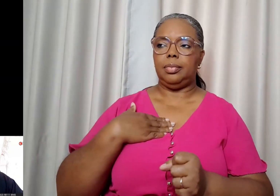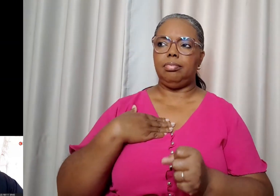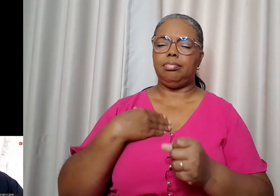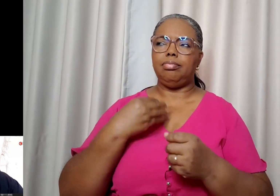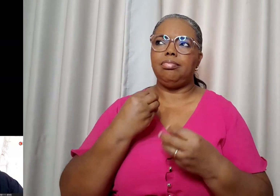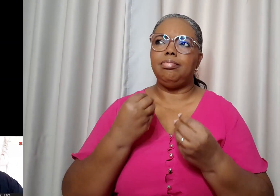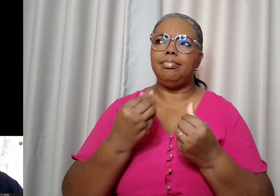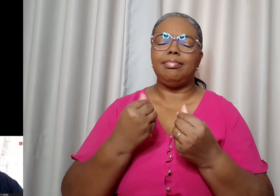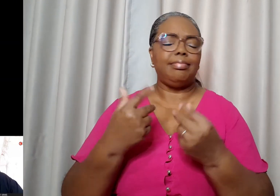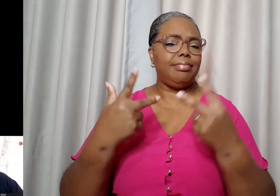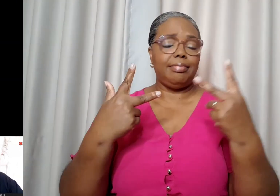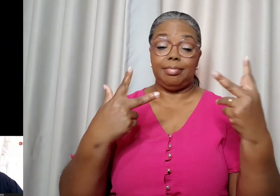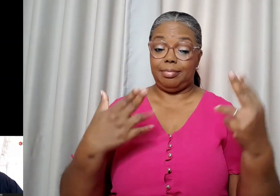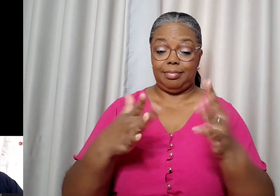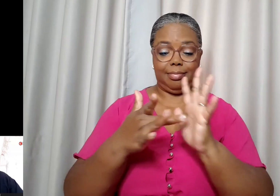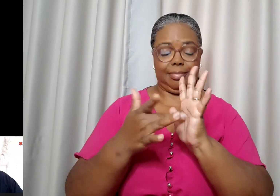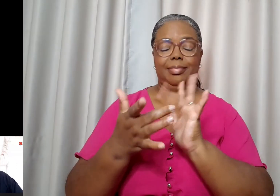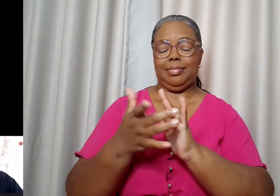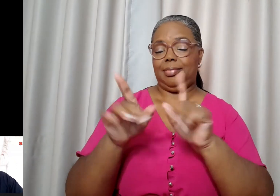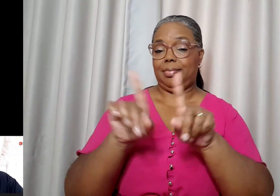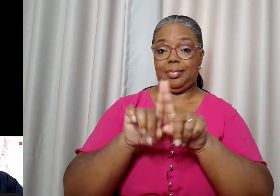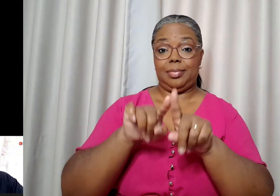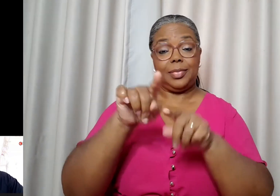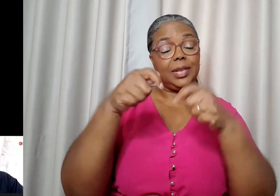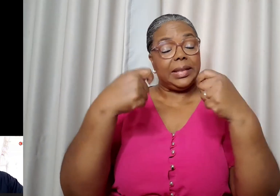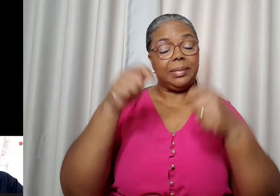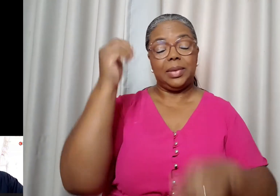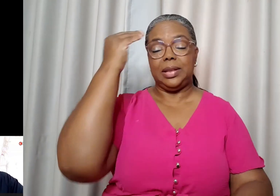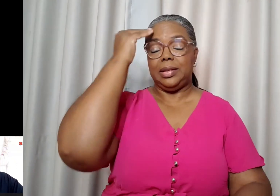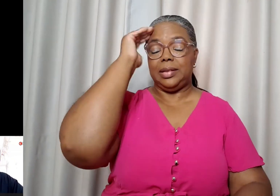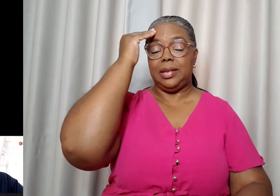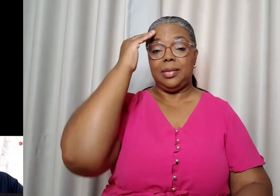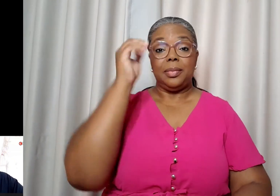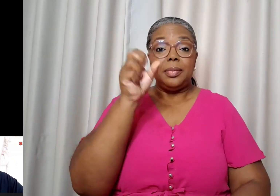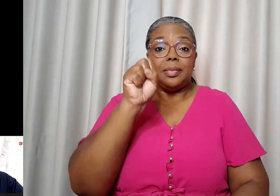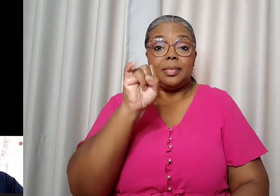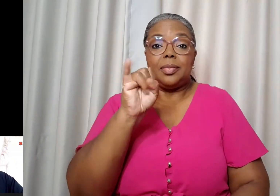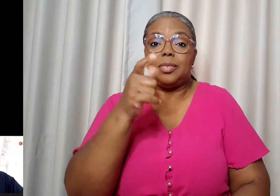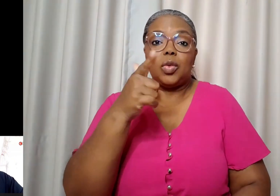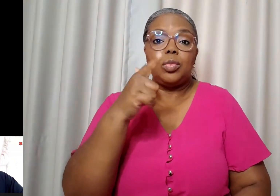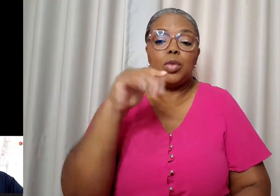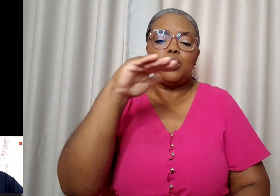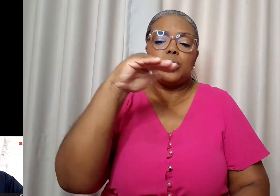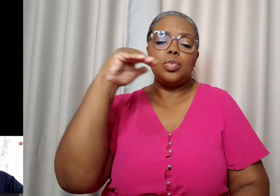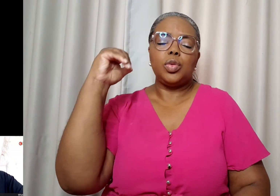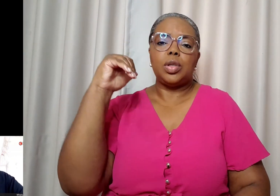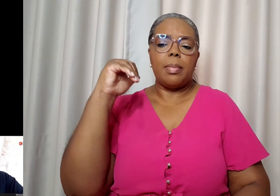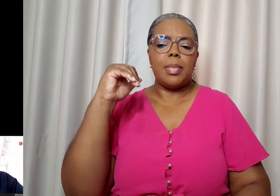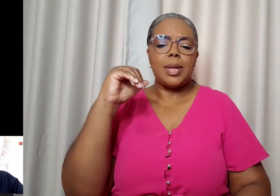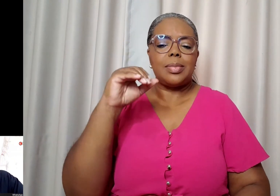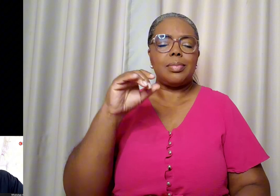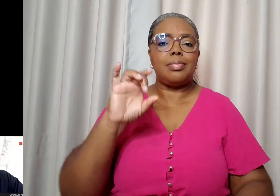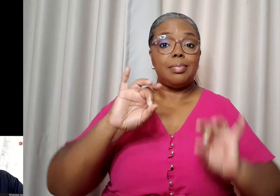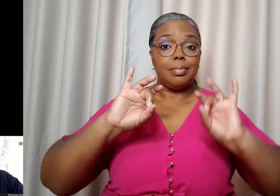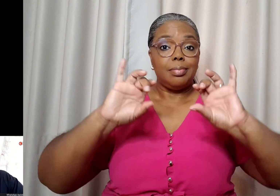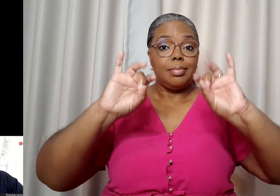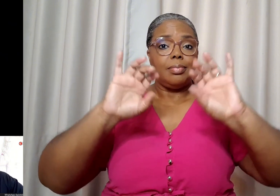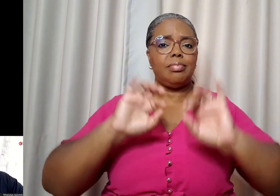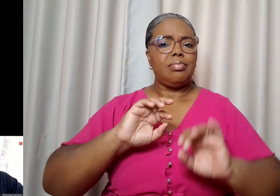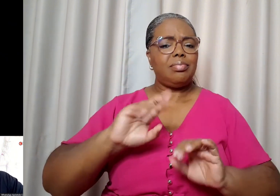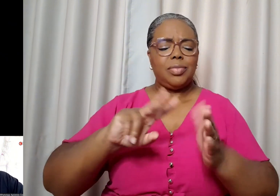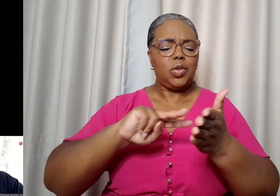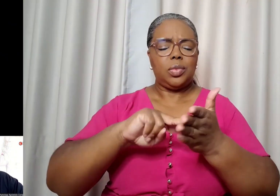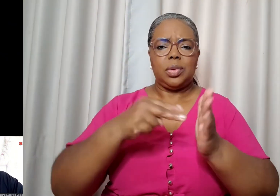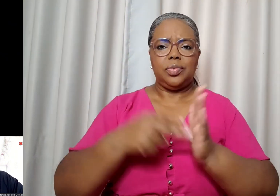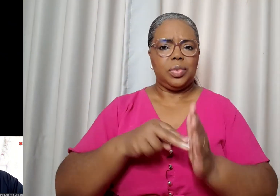você tem que entender isso. Se você não tem um chamado exclusivo, não significa que você não é